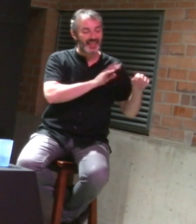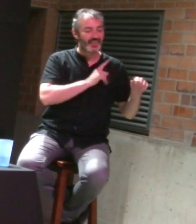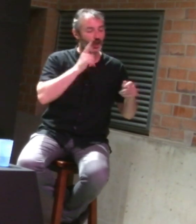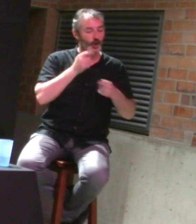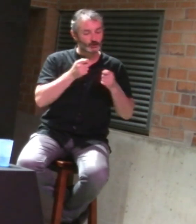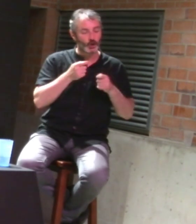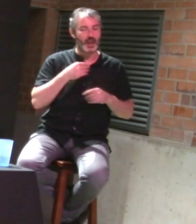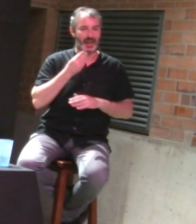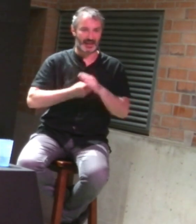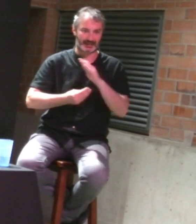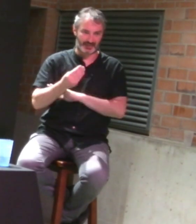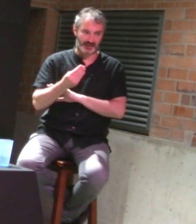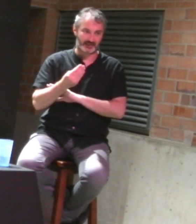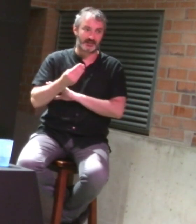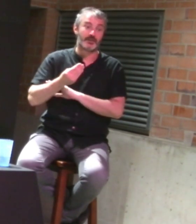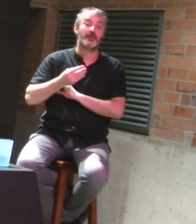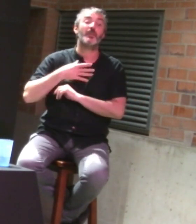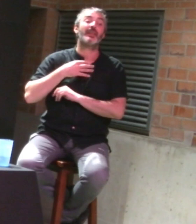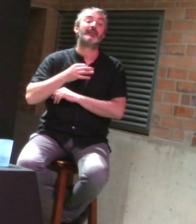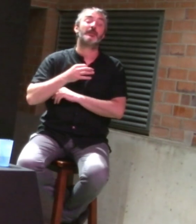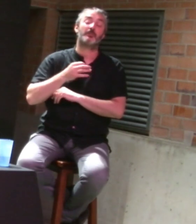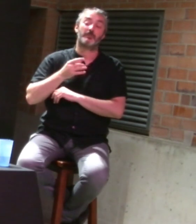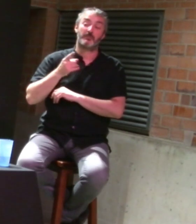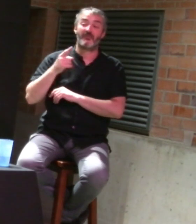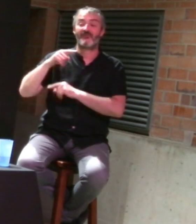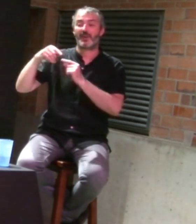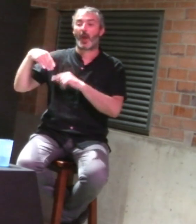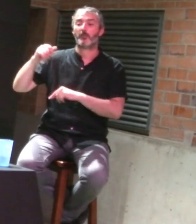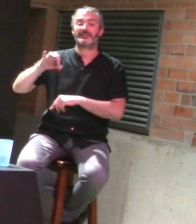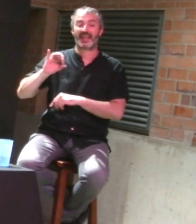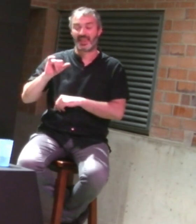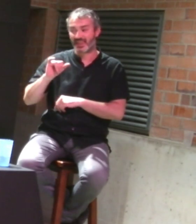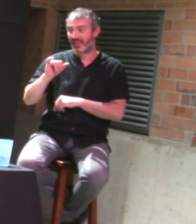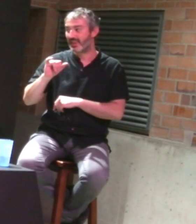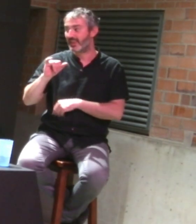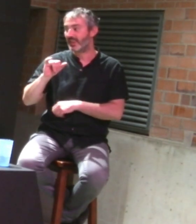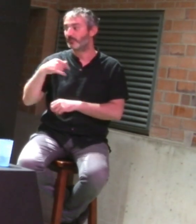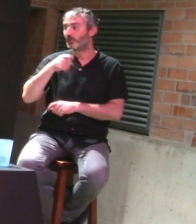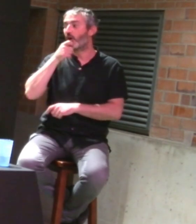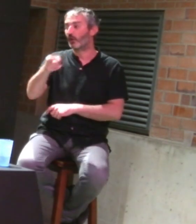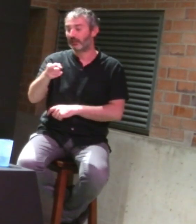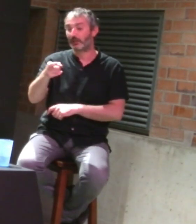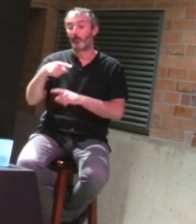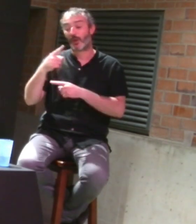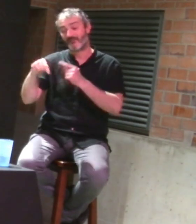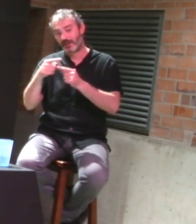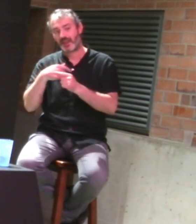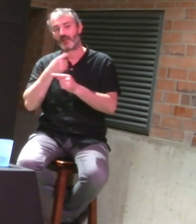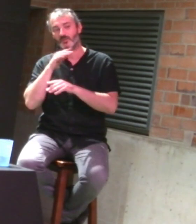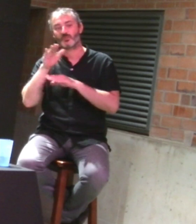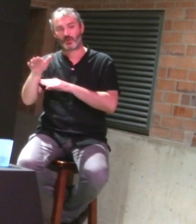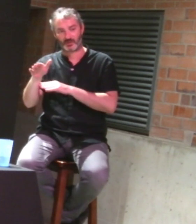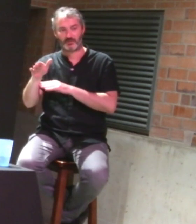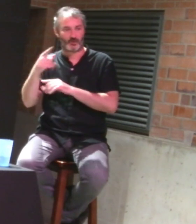de la natalitat. És per això que la família Montseny els hi té tanta mania. Perquè els Montseny, els tenen molt lentos, són pronatalistes, anem a tenir